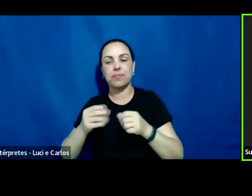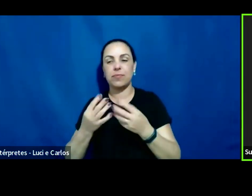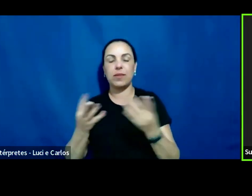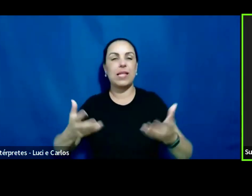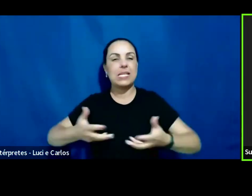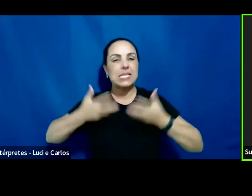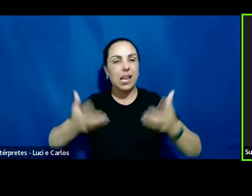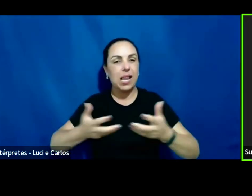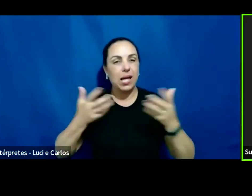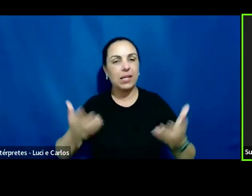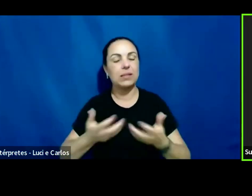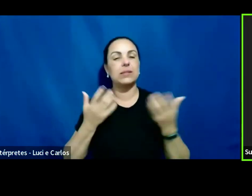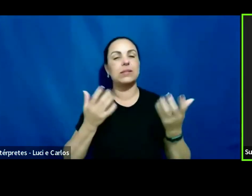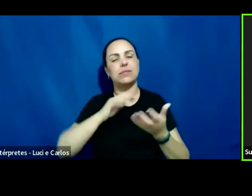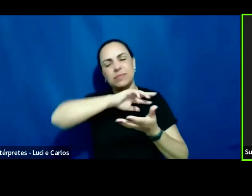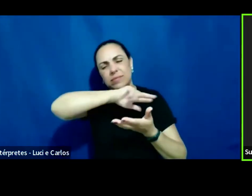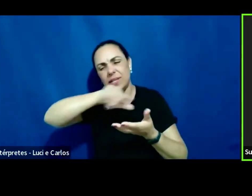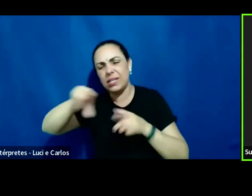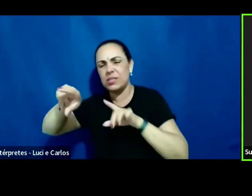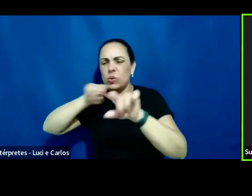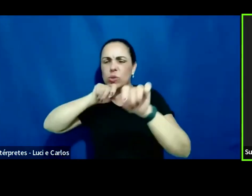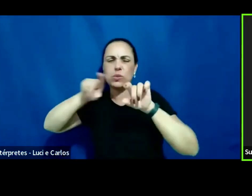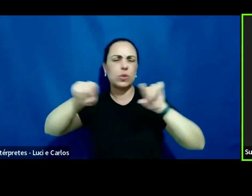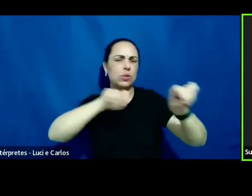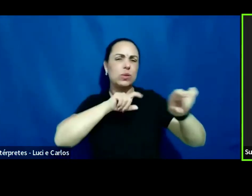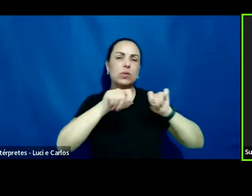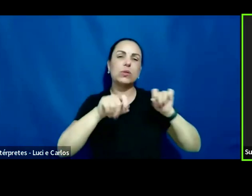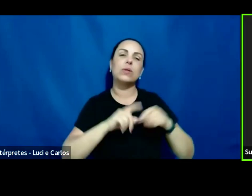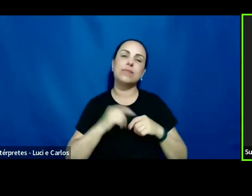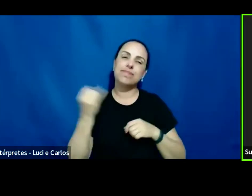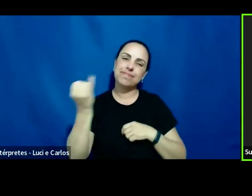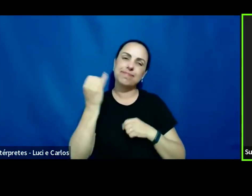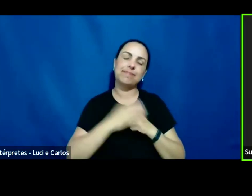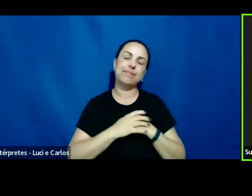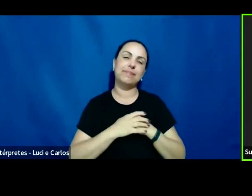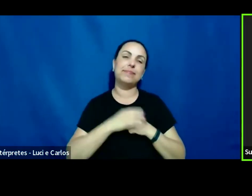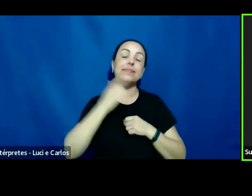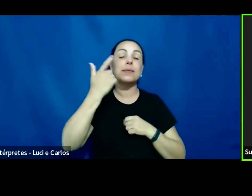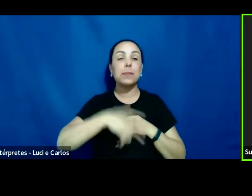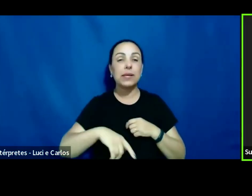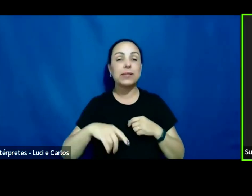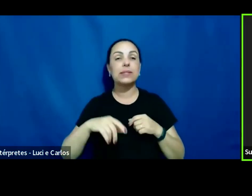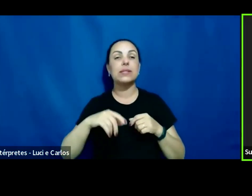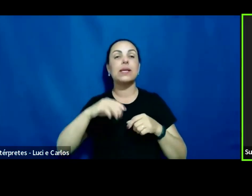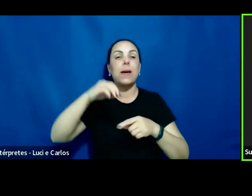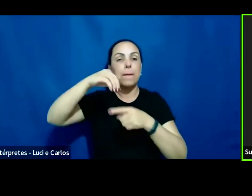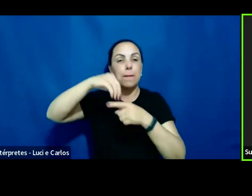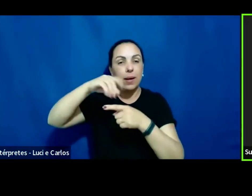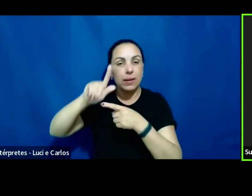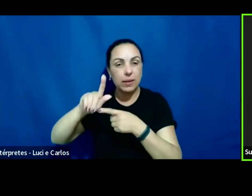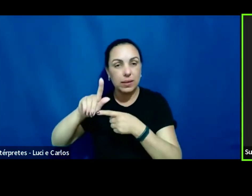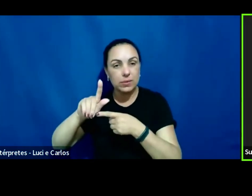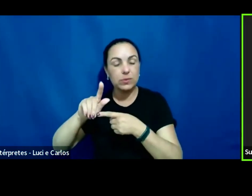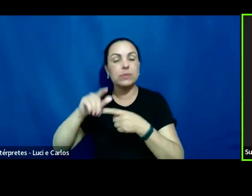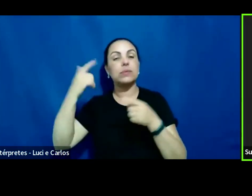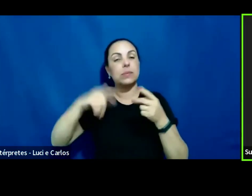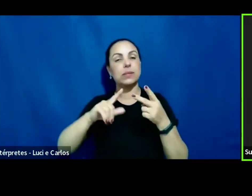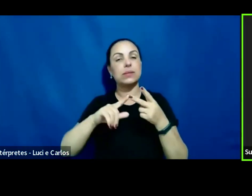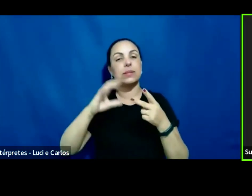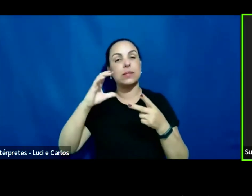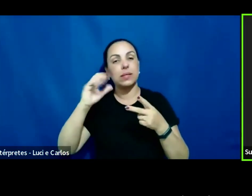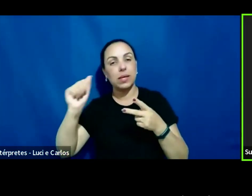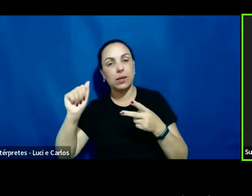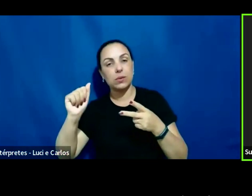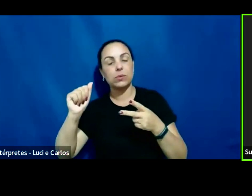B. Faça uso de magnésio. Tomando já água, você já está ingerindo uma boa quantidade de magnésio.